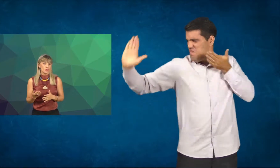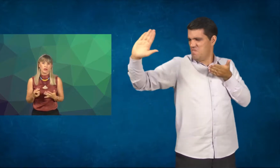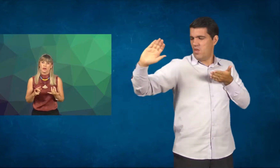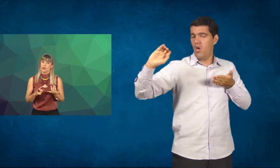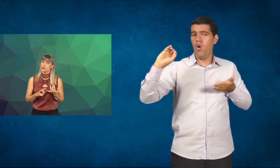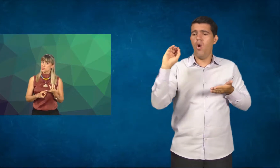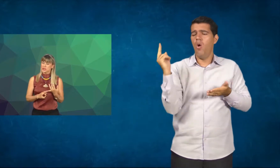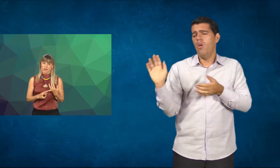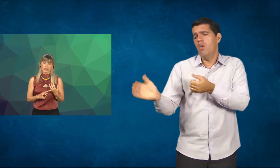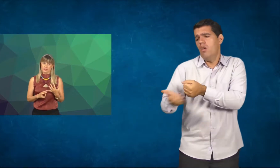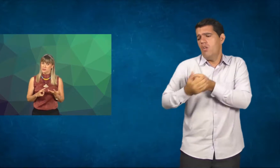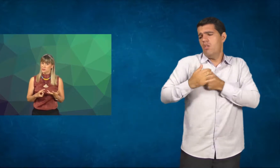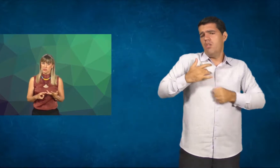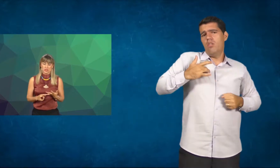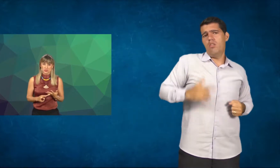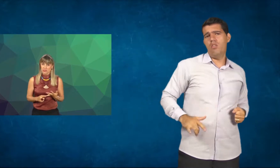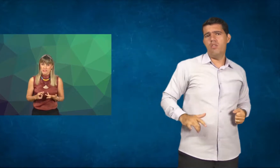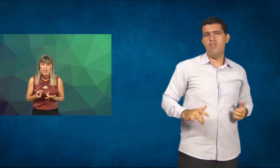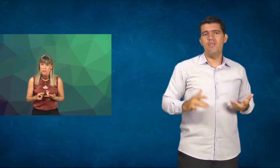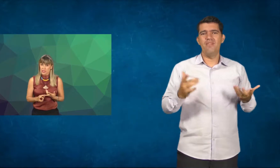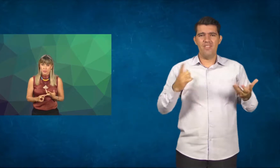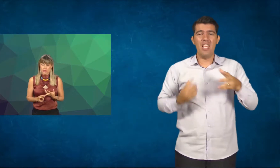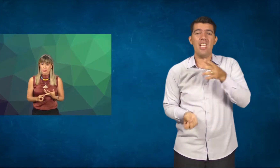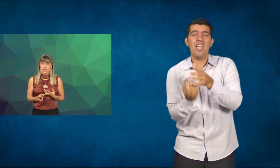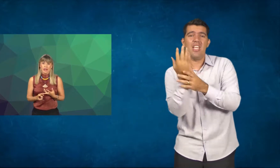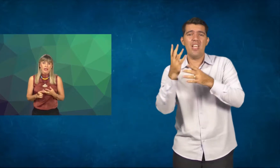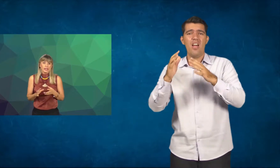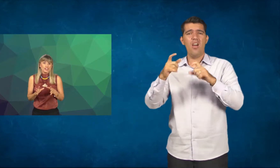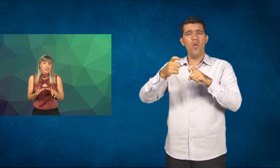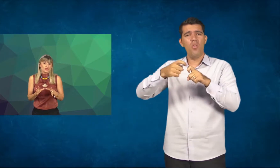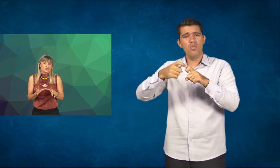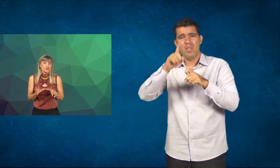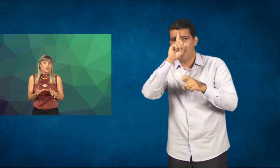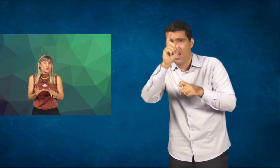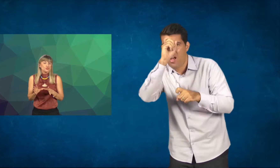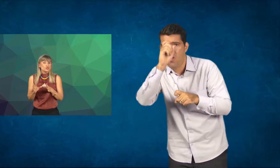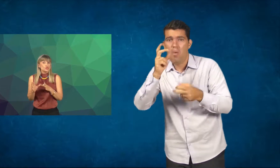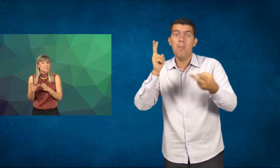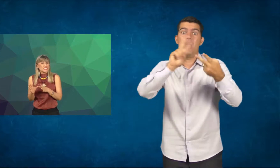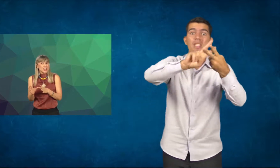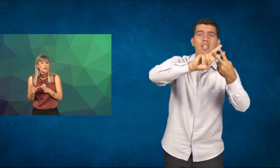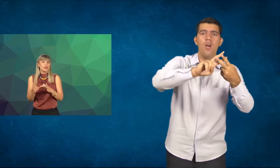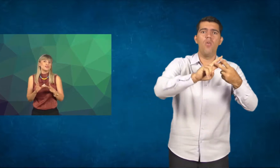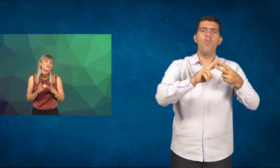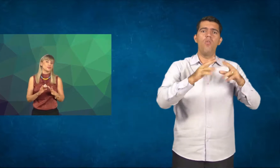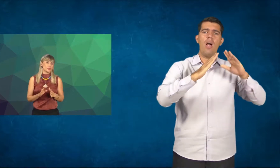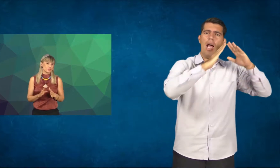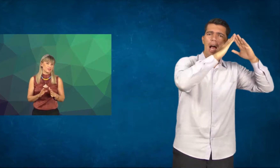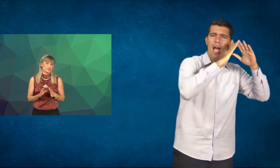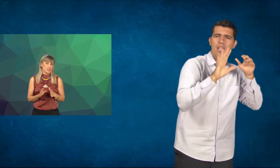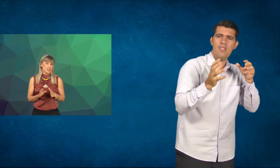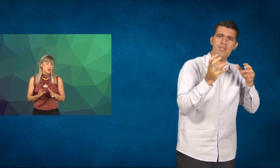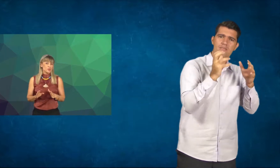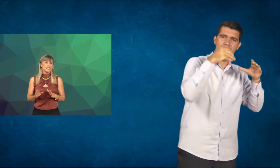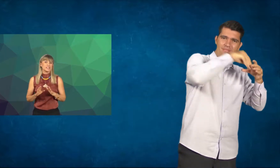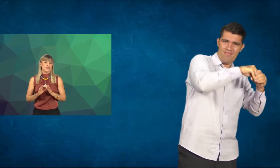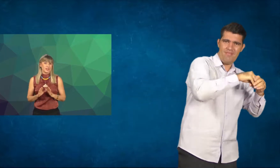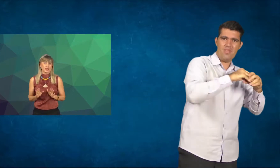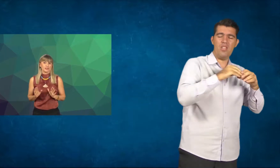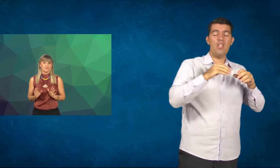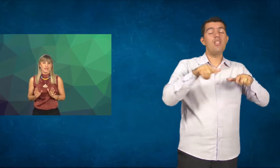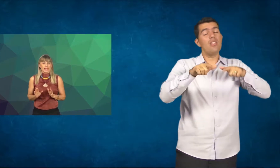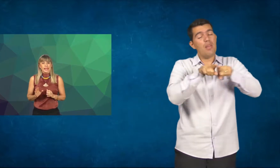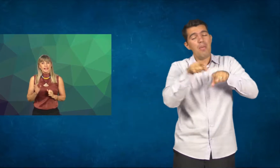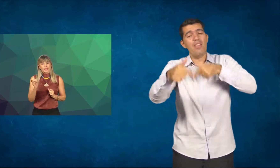dessa forma hospitais, prisões e abrigos, além de ações de cunho social e religioso. O que